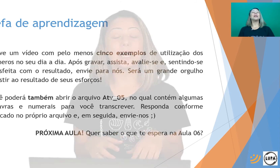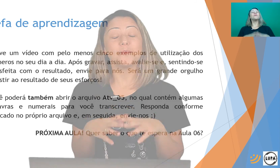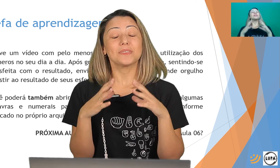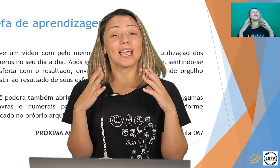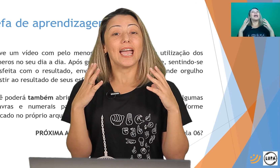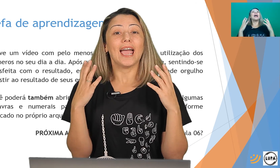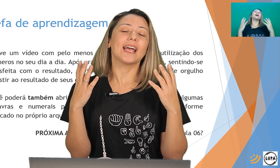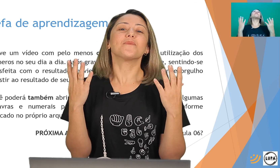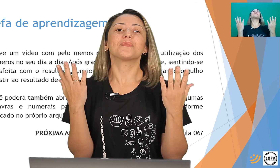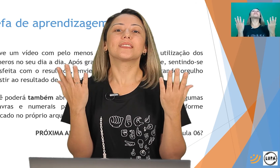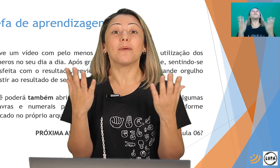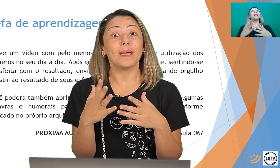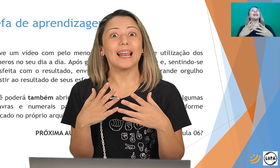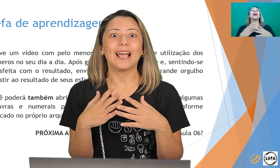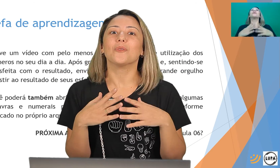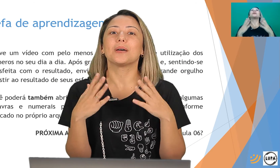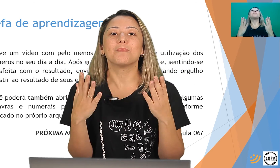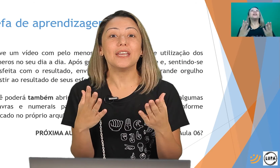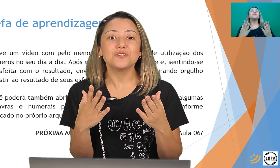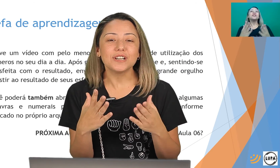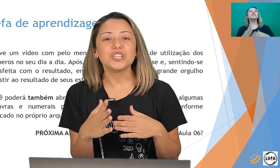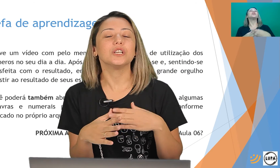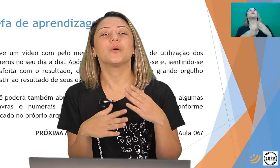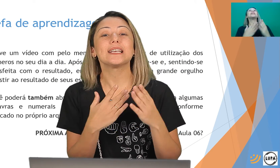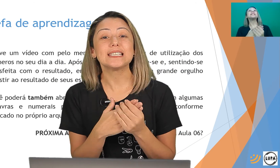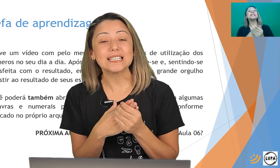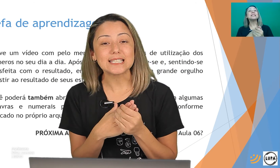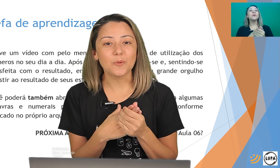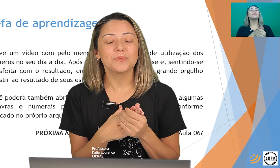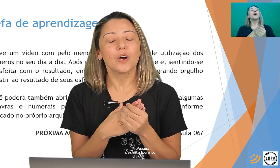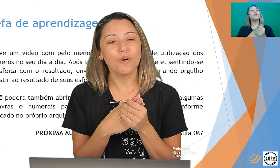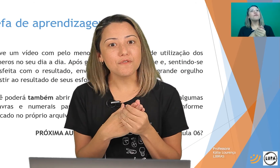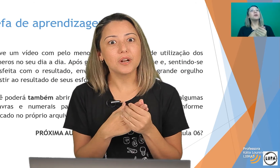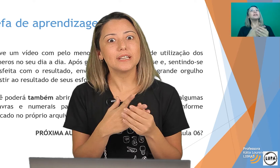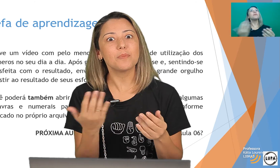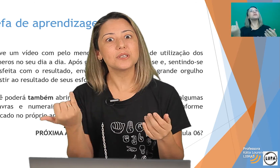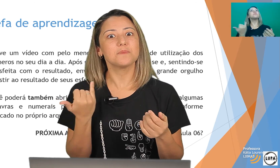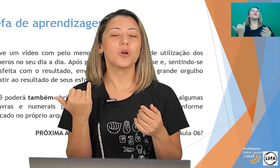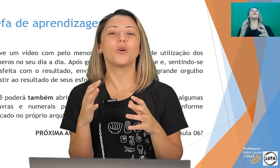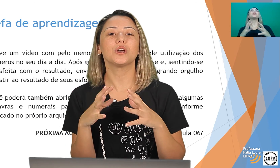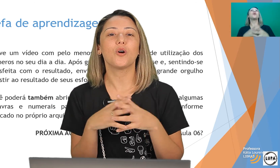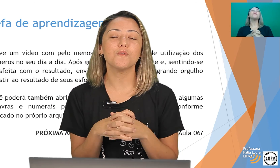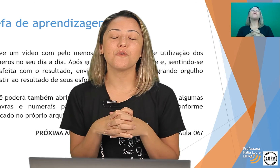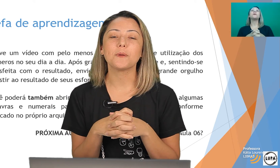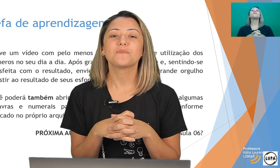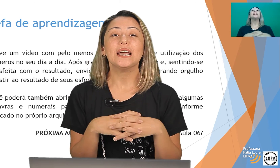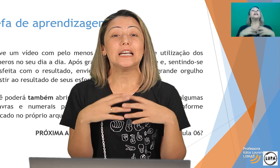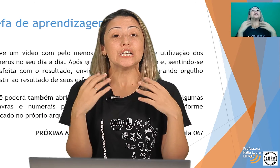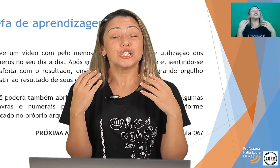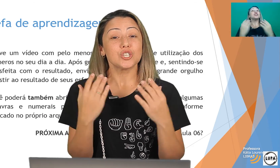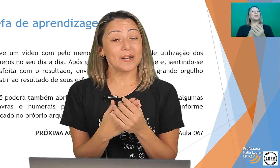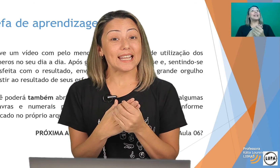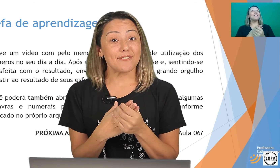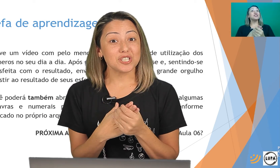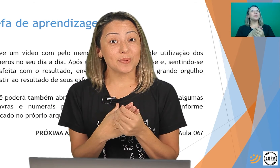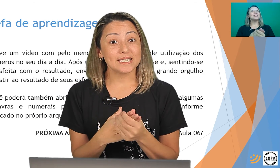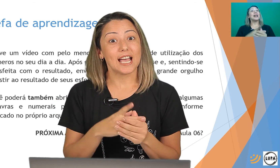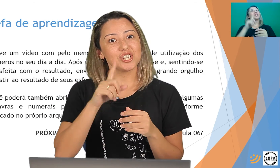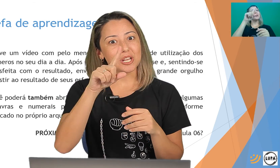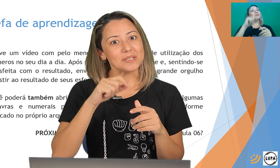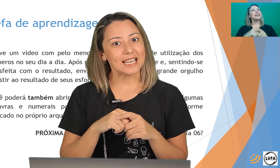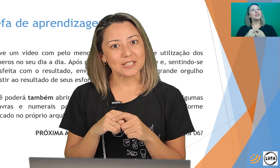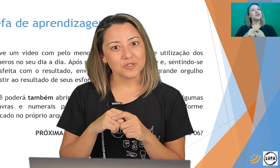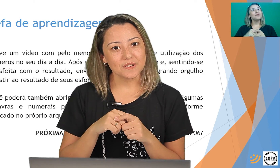bom? Então, tá bem legal, tá bem divertido. Assistam, confiram e depois me contem como foi. Sobre a tarefa